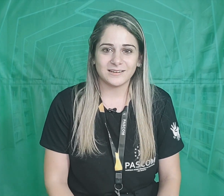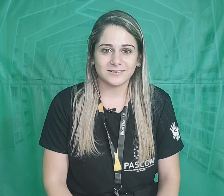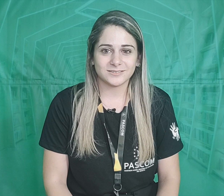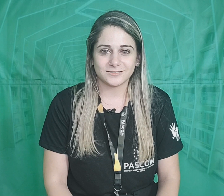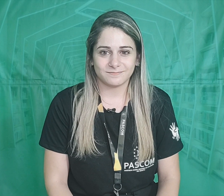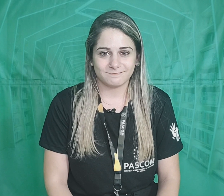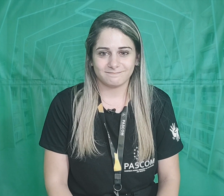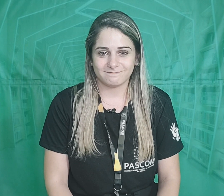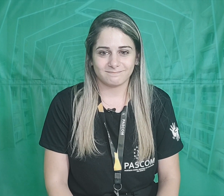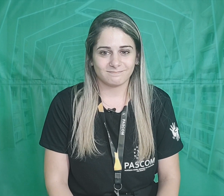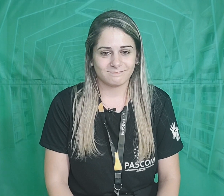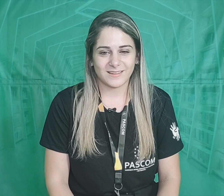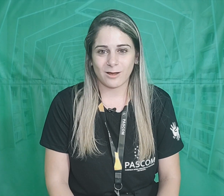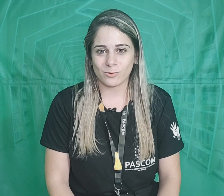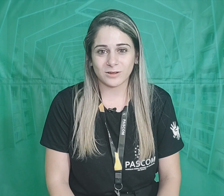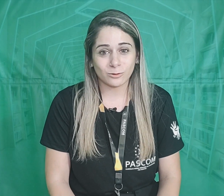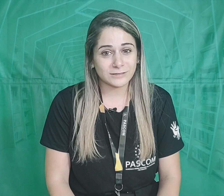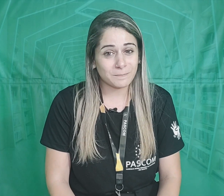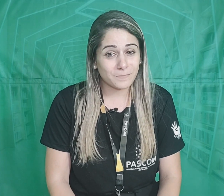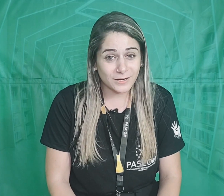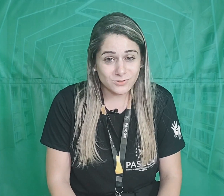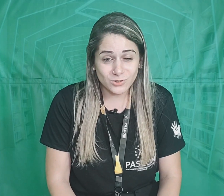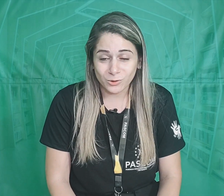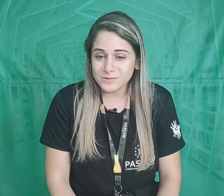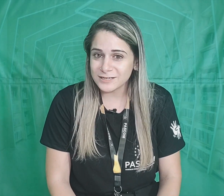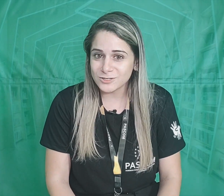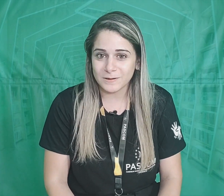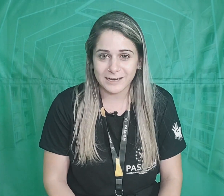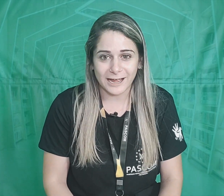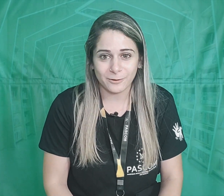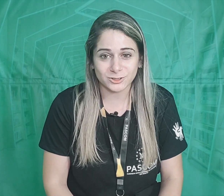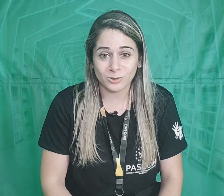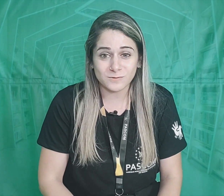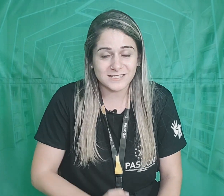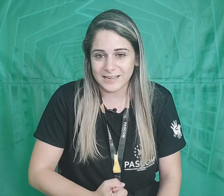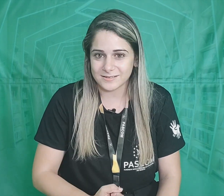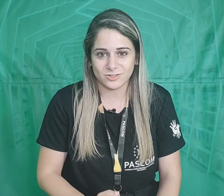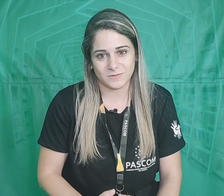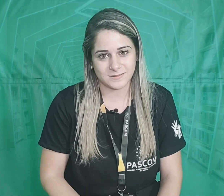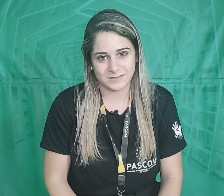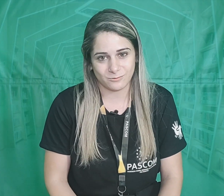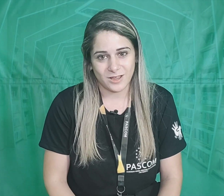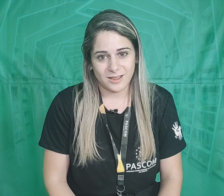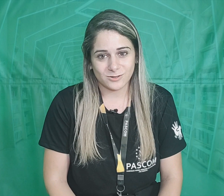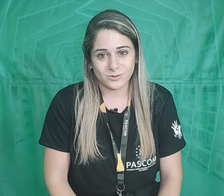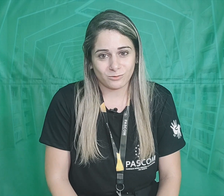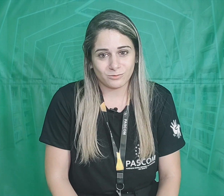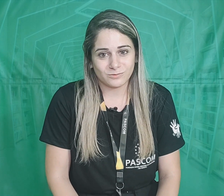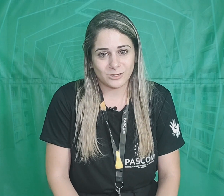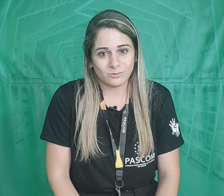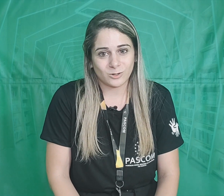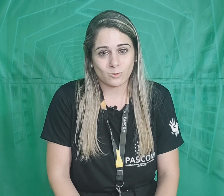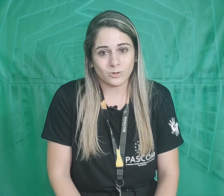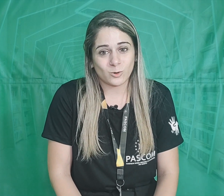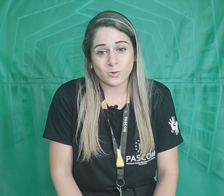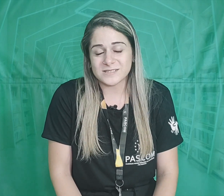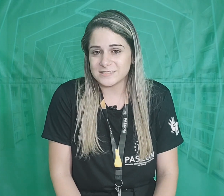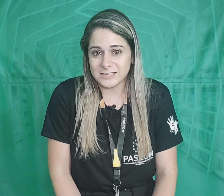deles é algo que não tem preço e eu não sei explicar, eu acho que eu não sei essa dimensão. Isso não